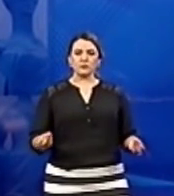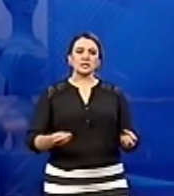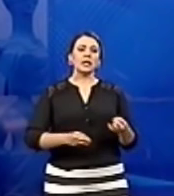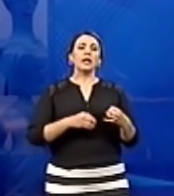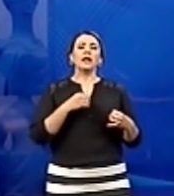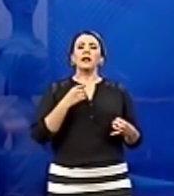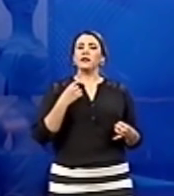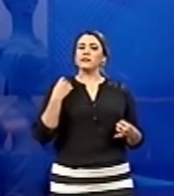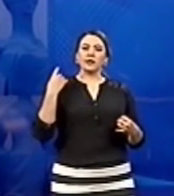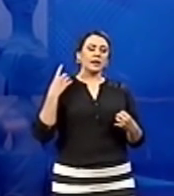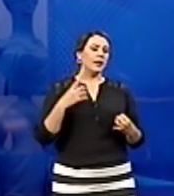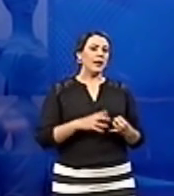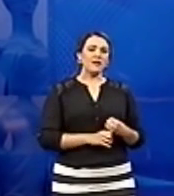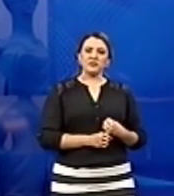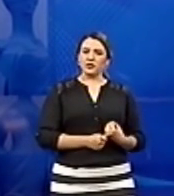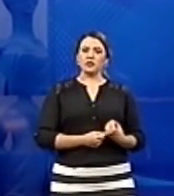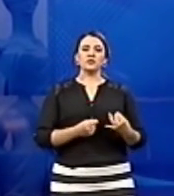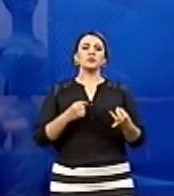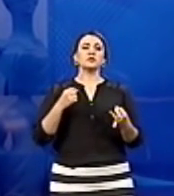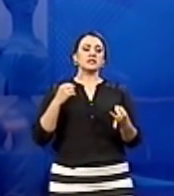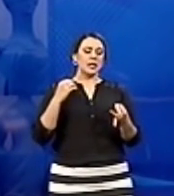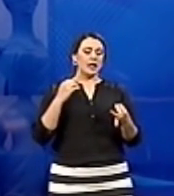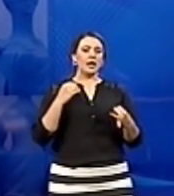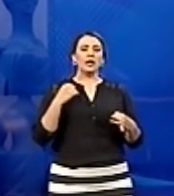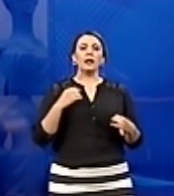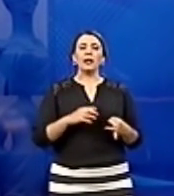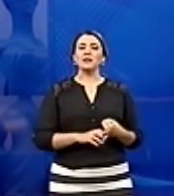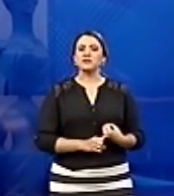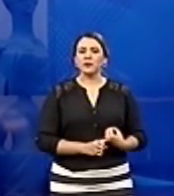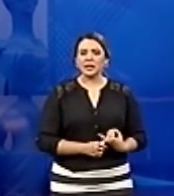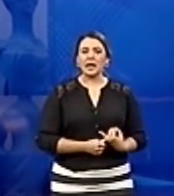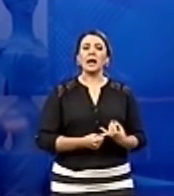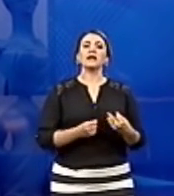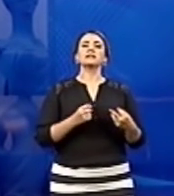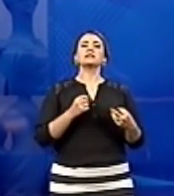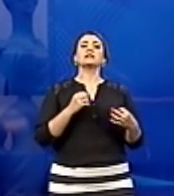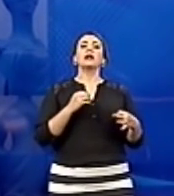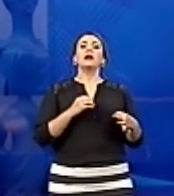direitos, entre avisos, adicionais,